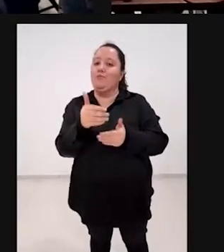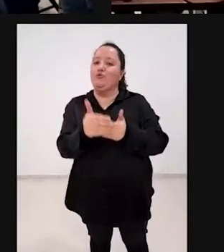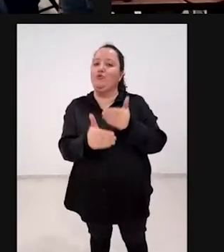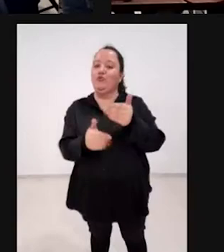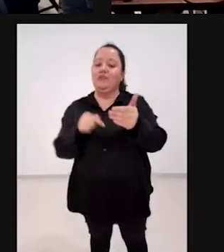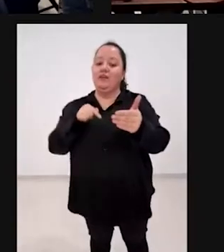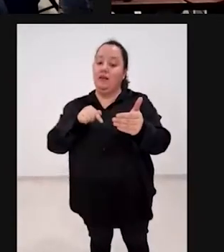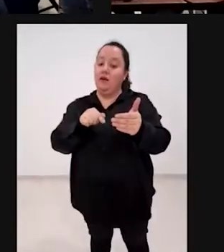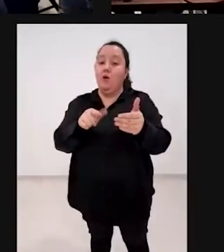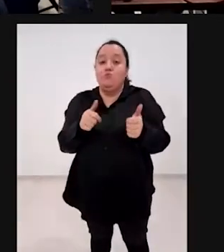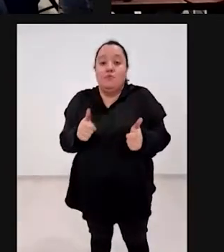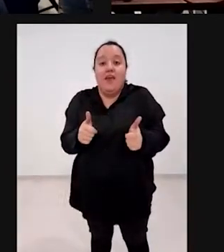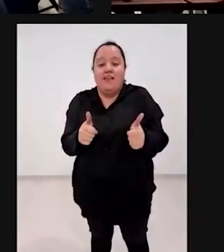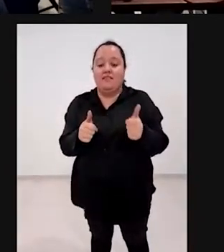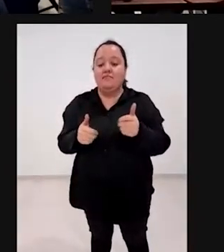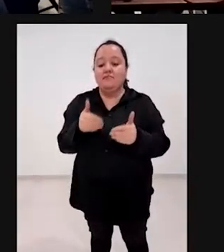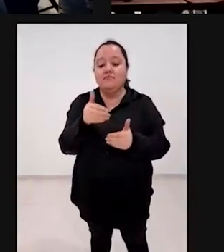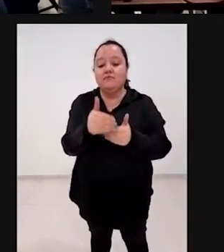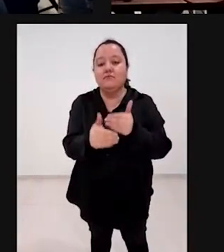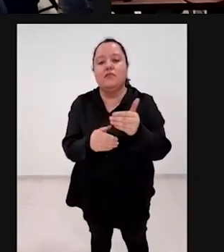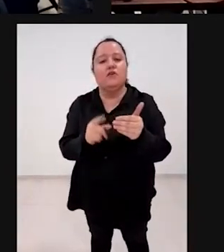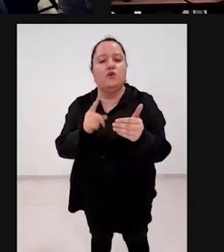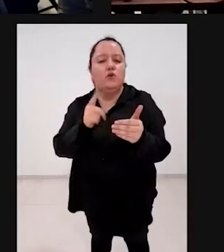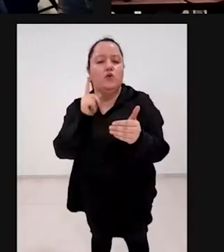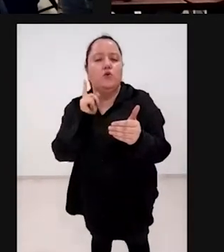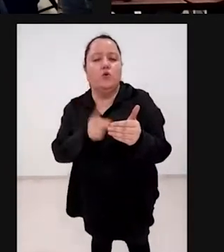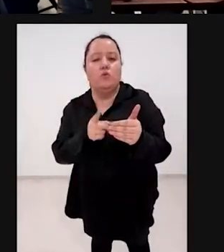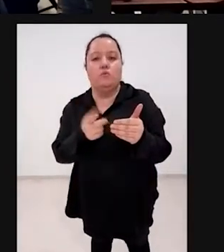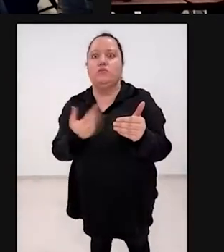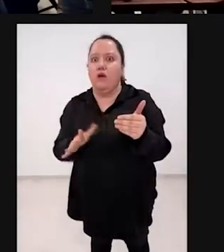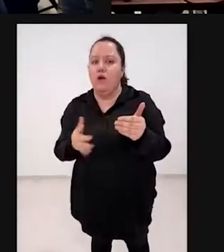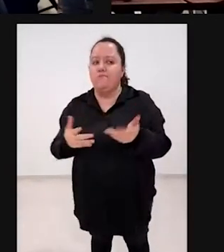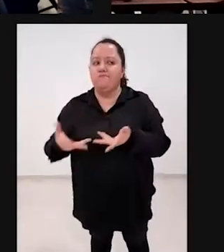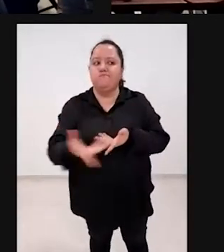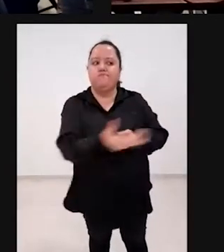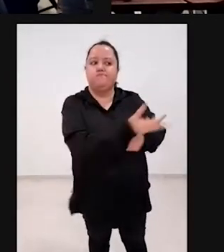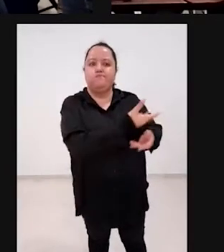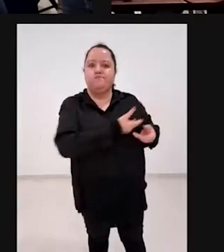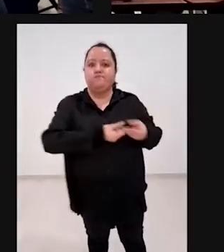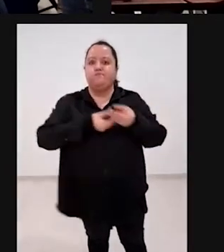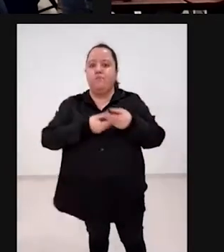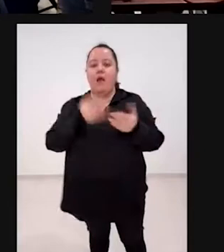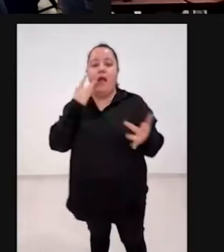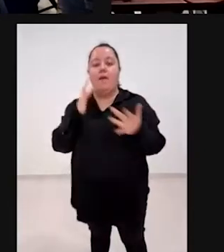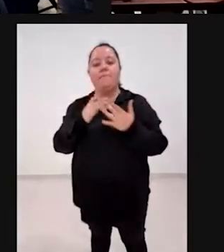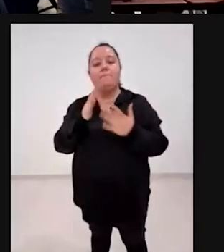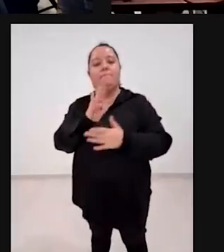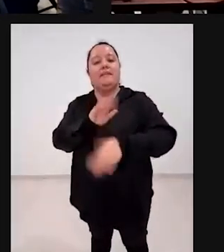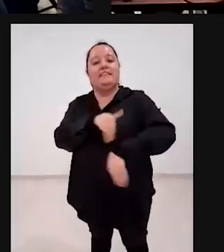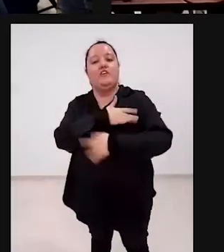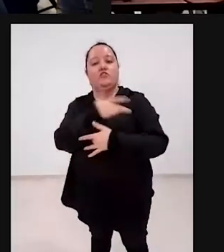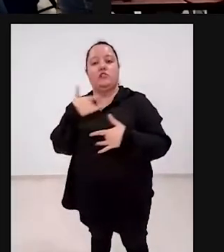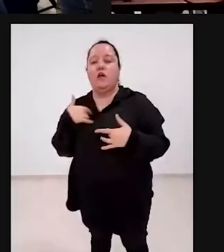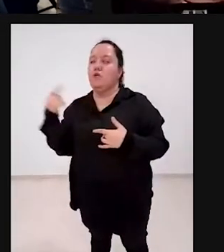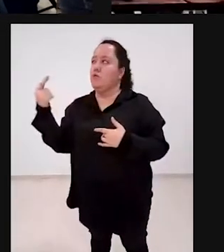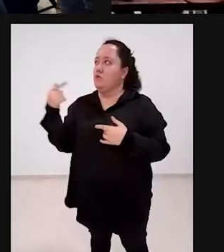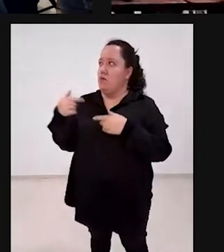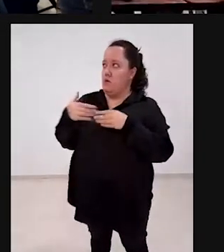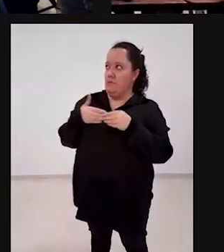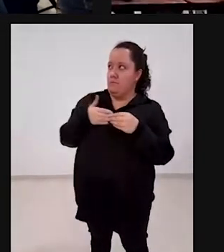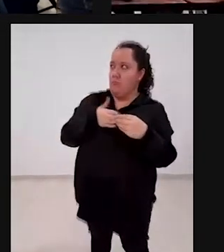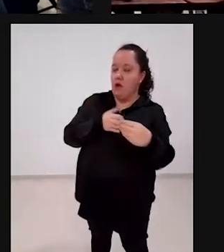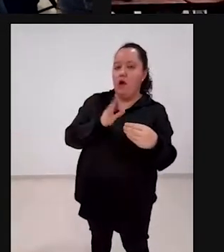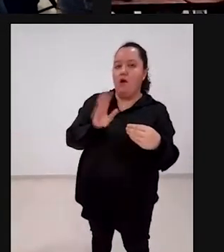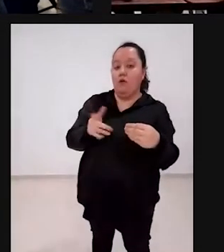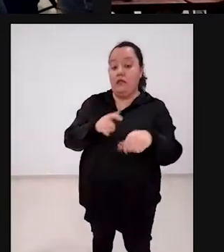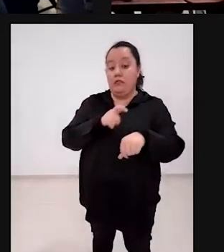con ese camino porque ya tenemos insumos y una línea desde tenemos un tiempo máximo